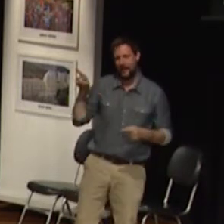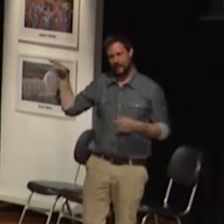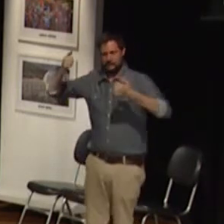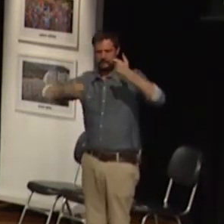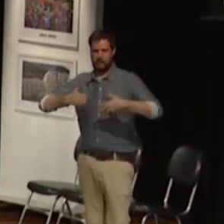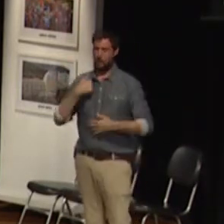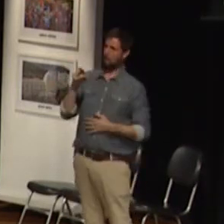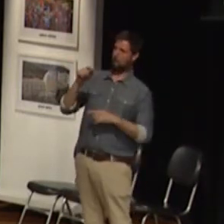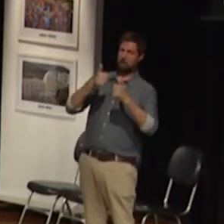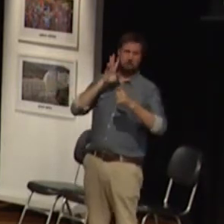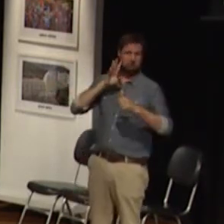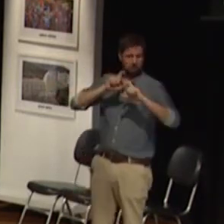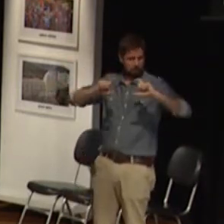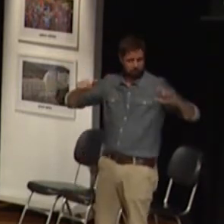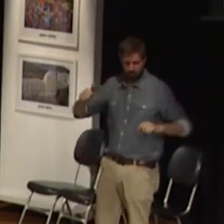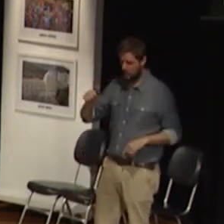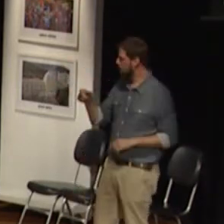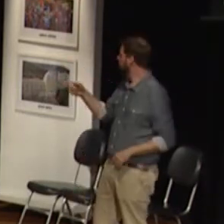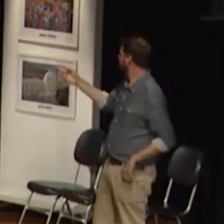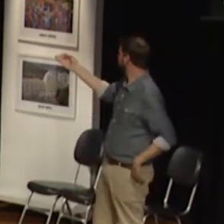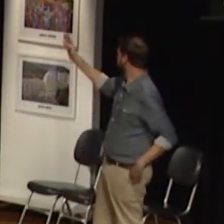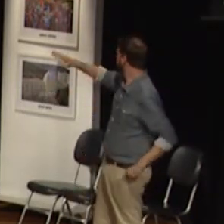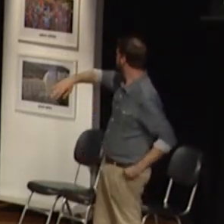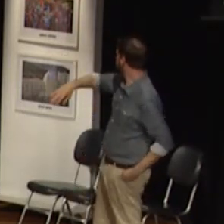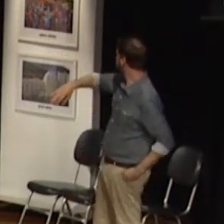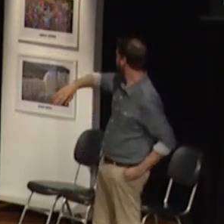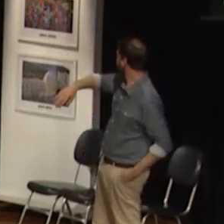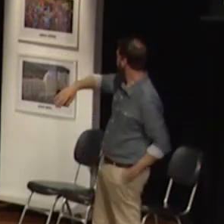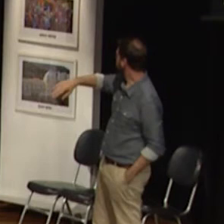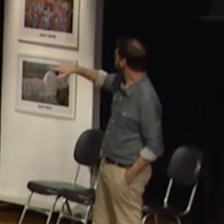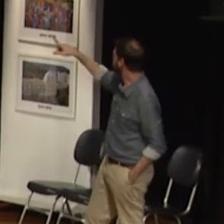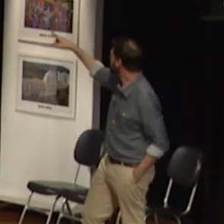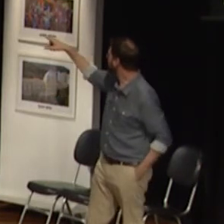nossa reunião, e ele explicou isso, eu fiquei muito interessado com essa explicação.